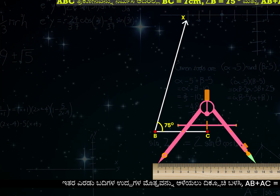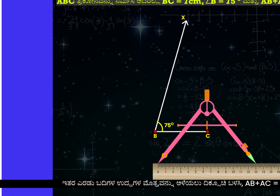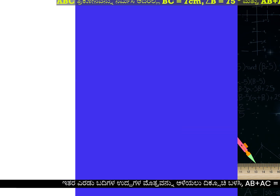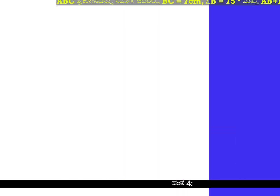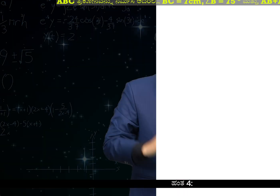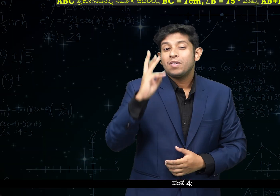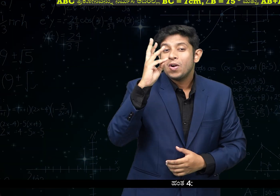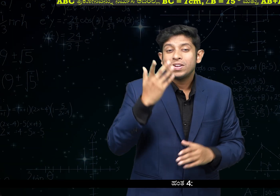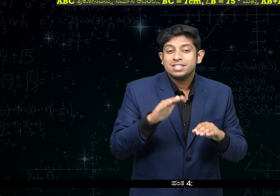ಹಂತ 4.